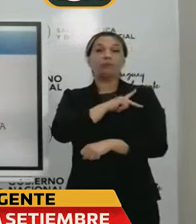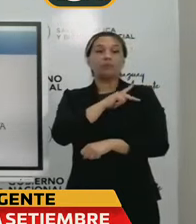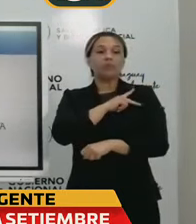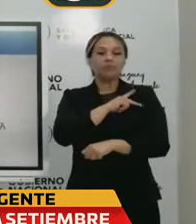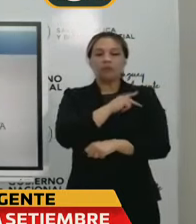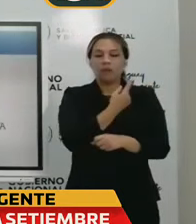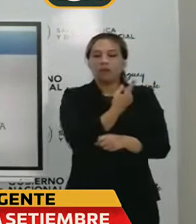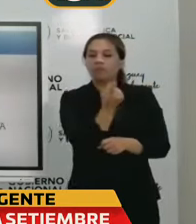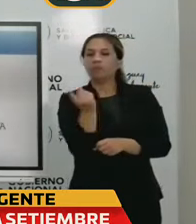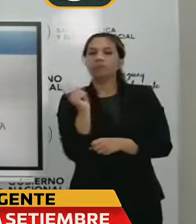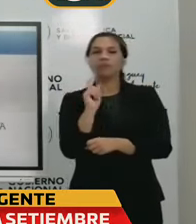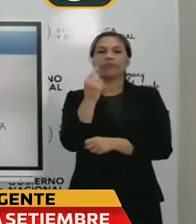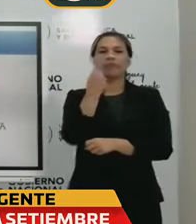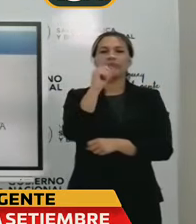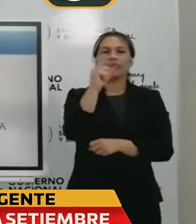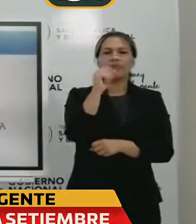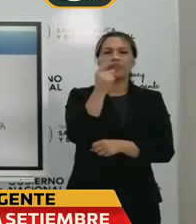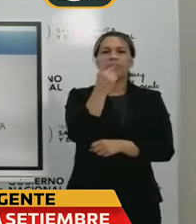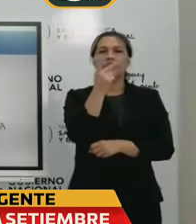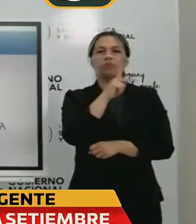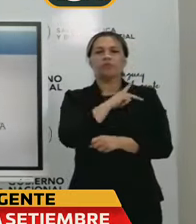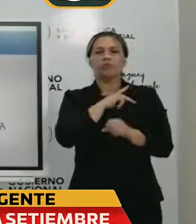12. No vamos a reunir,